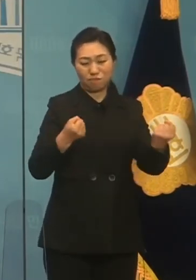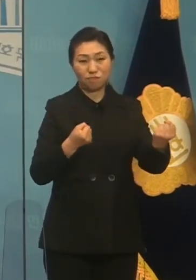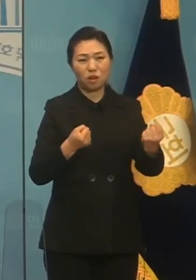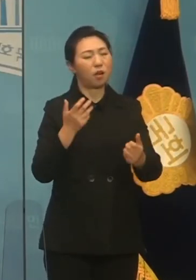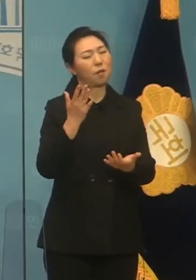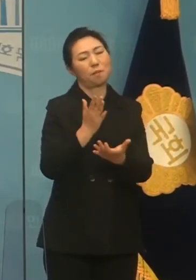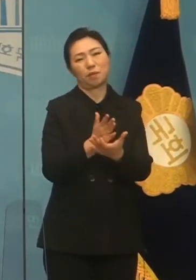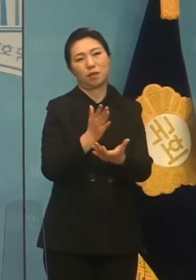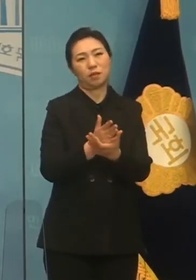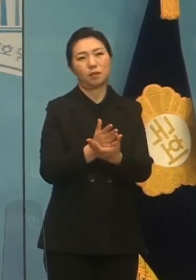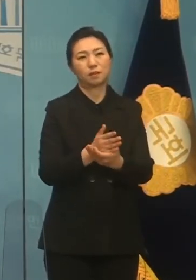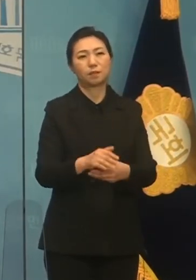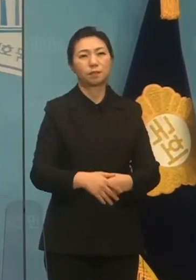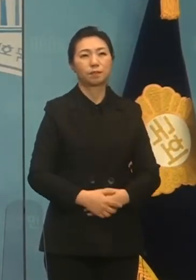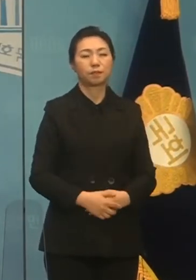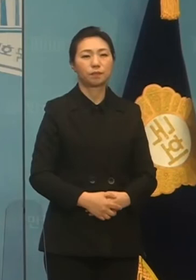합니다.